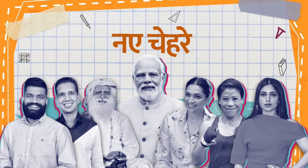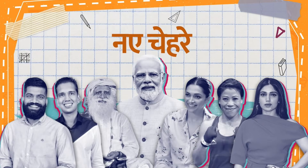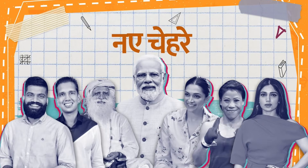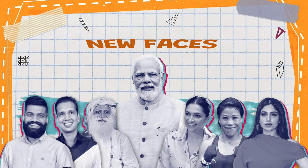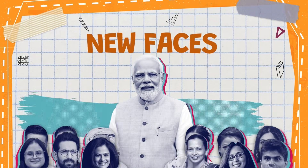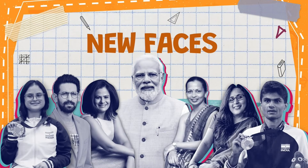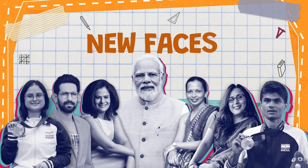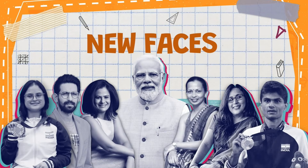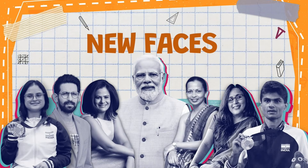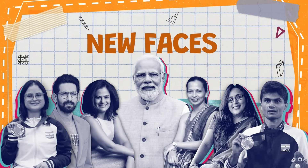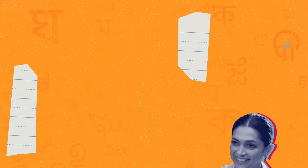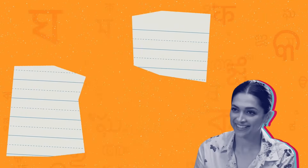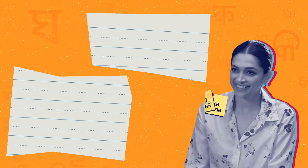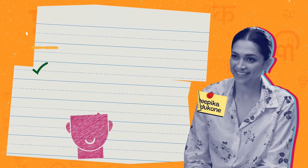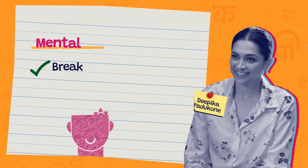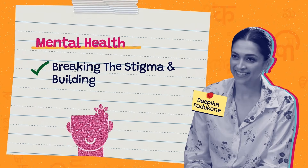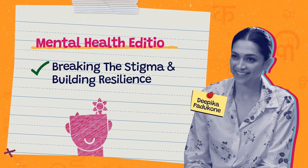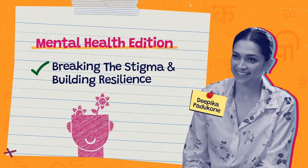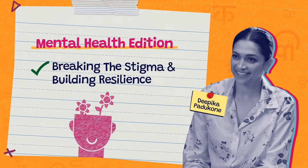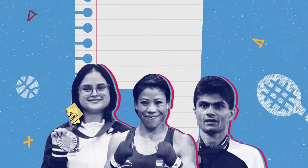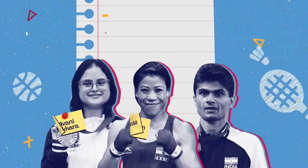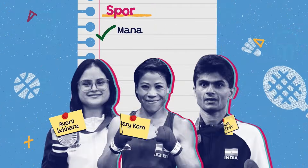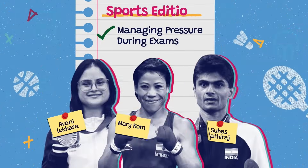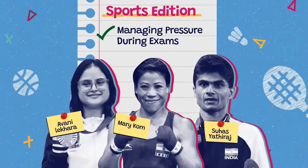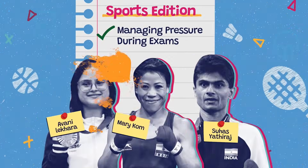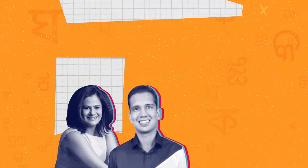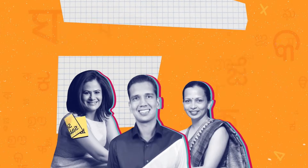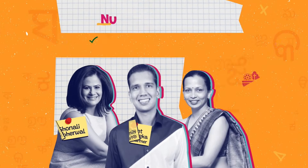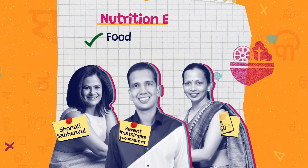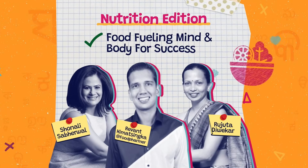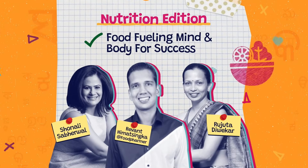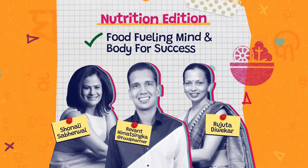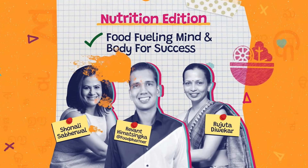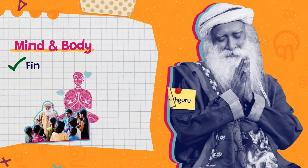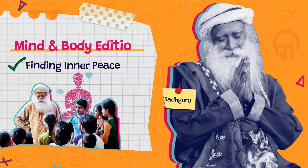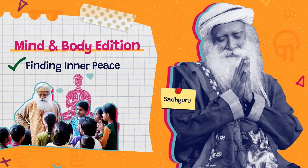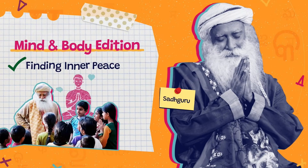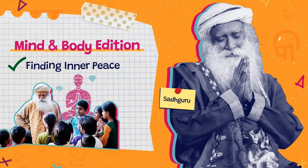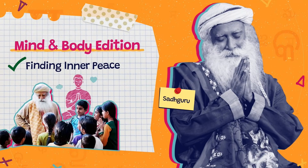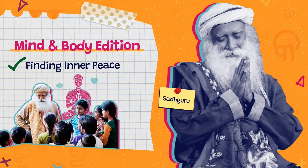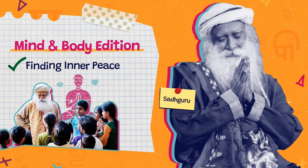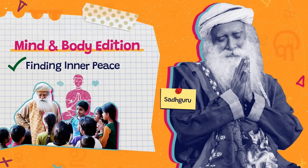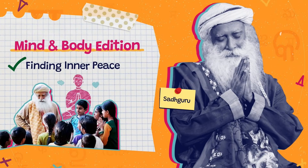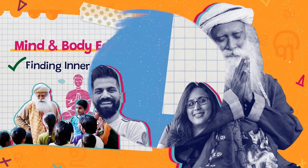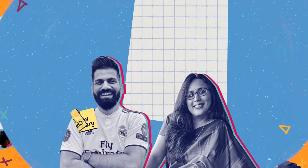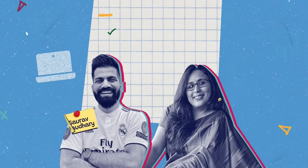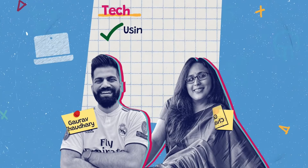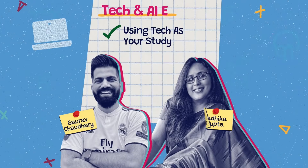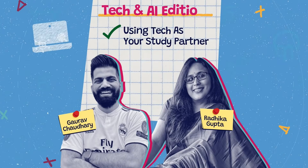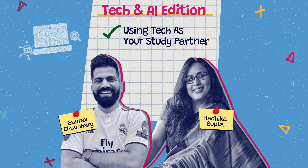जुड़ेंगे अलग अलग फील्ड्स के एक्सपर्ट्स जैसे दीपिका पादुकोण, मैरी कॉम, फूड फार्मर, सदगुरु इत्यादि, जो 7 नए एपिसोड्स